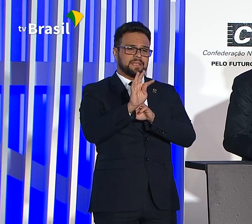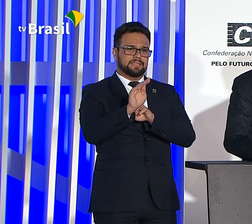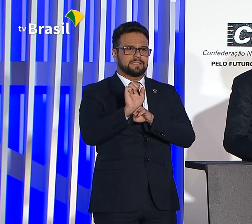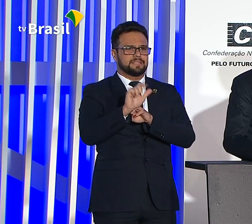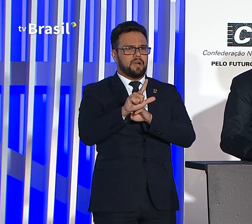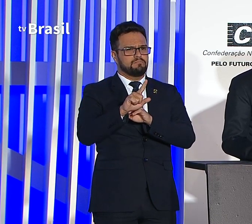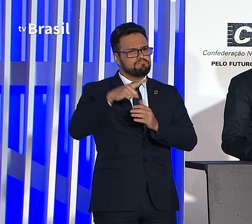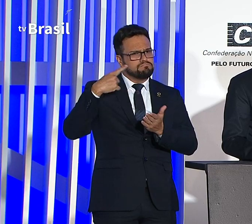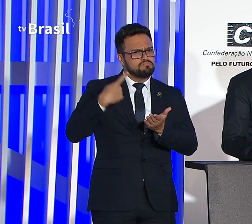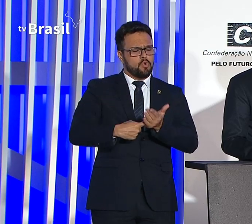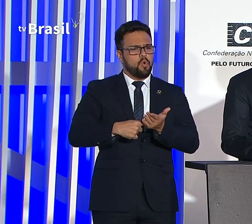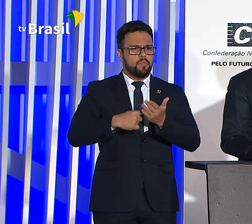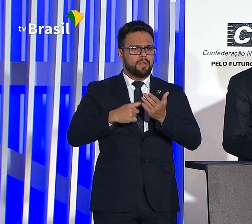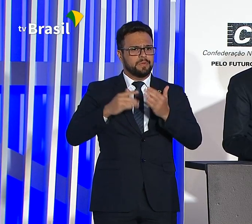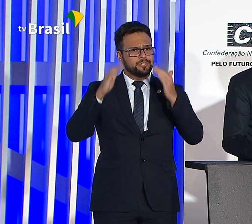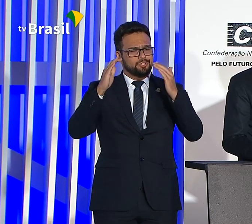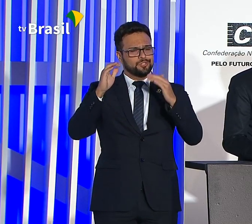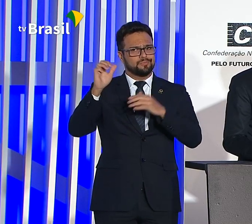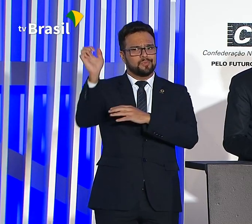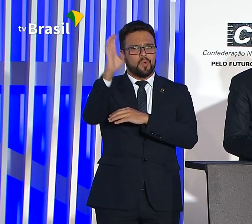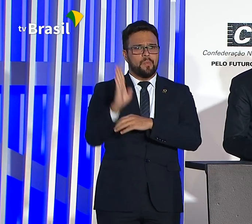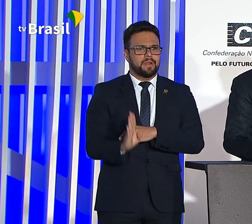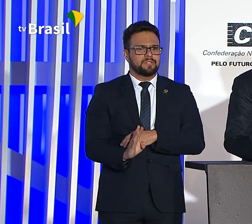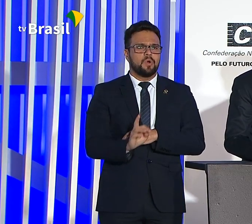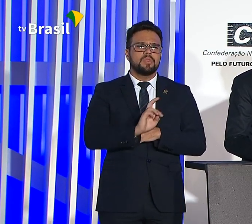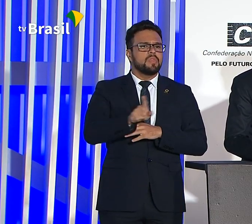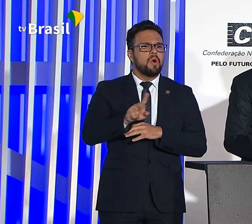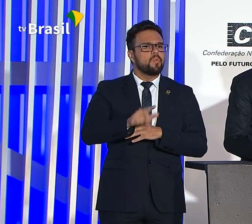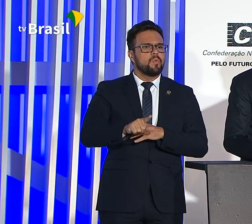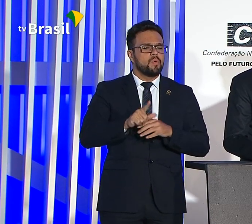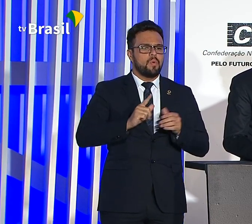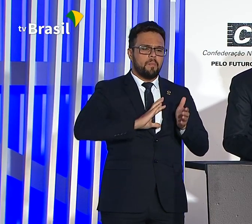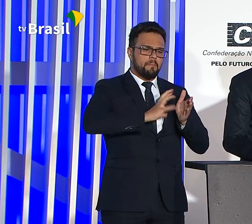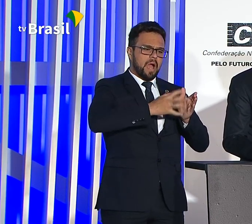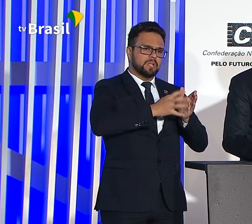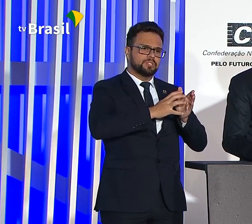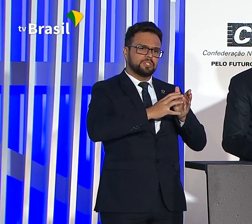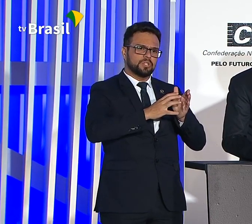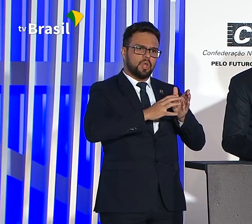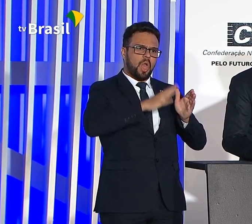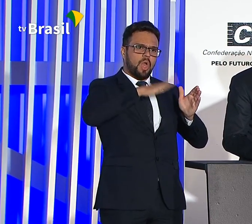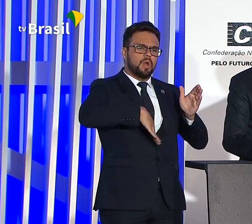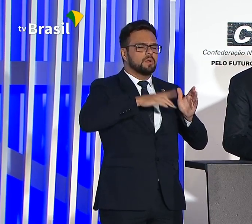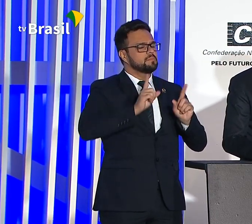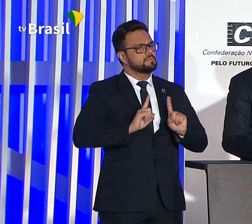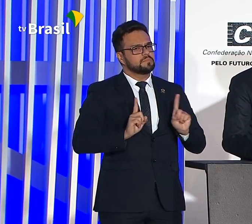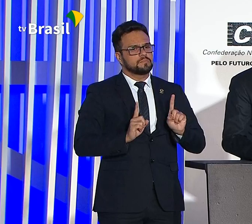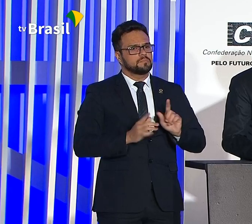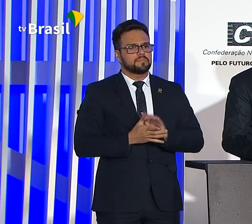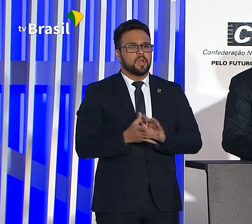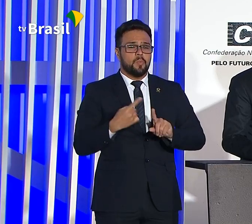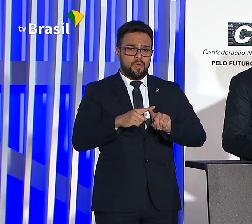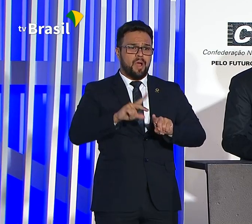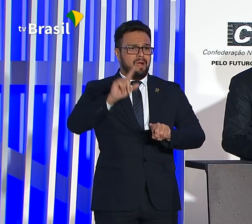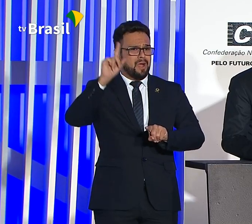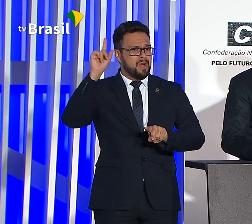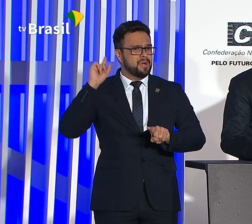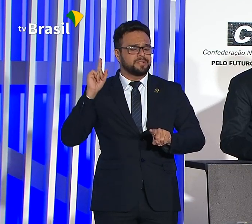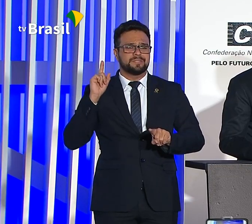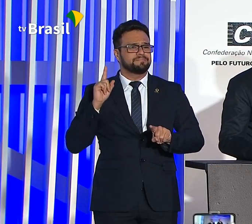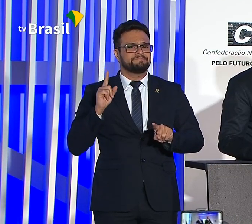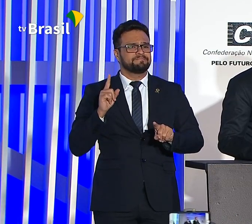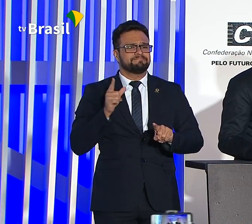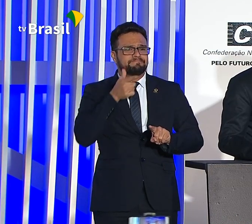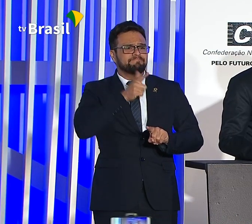coração e não com partidos políticos essa forma não deu certo no passado e eu